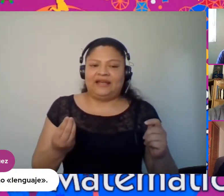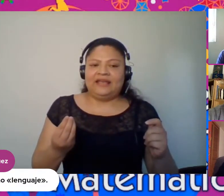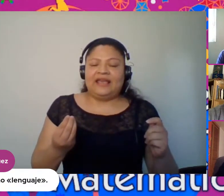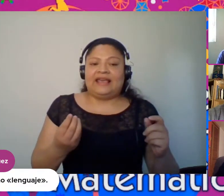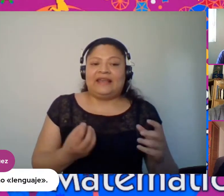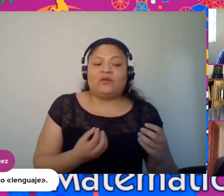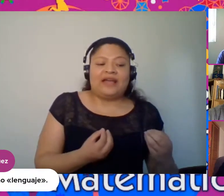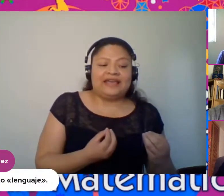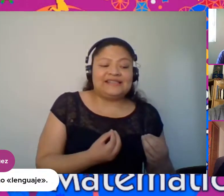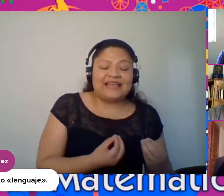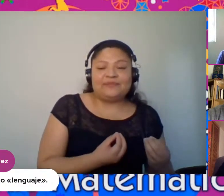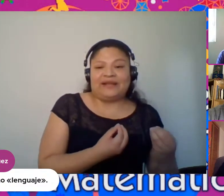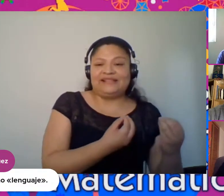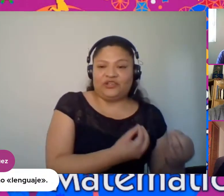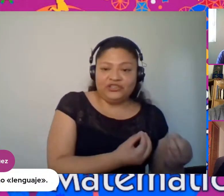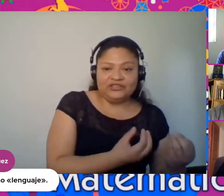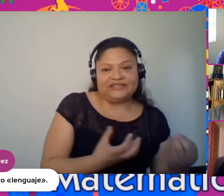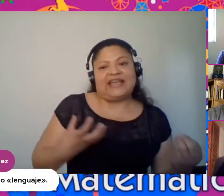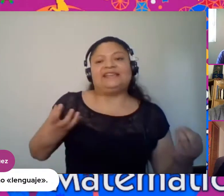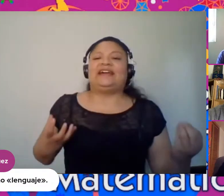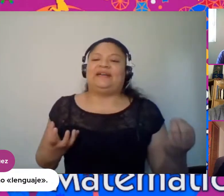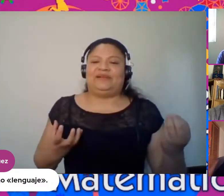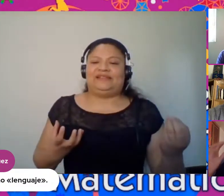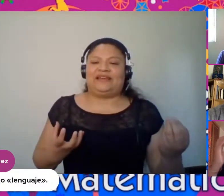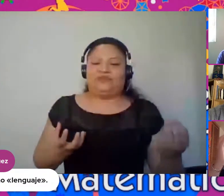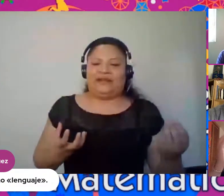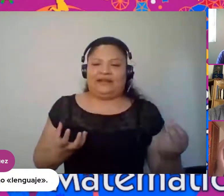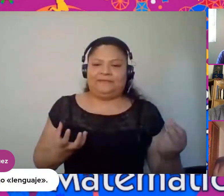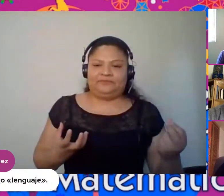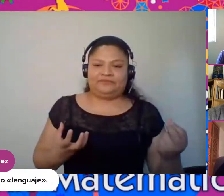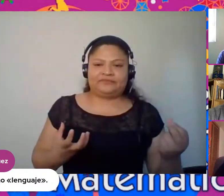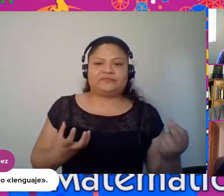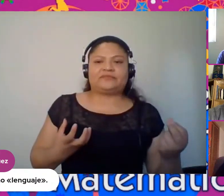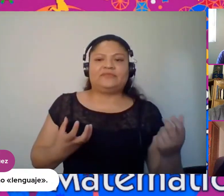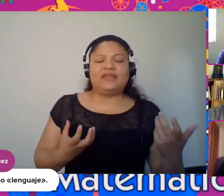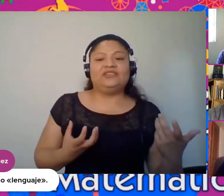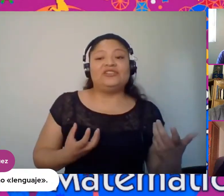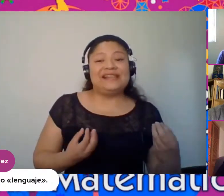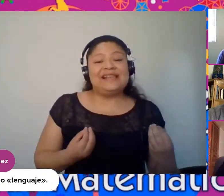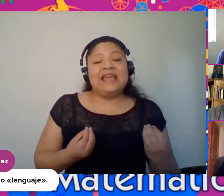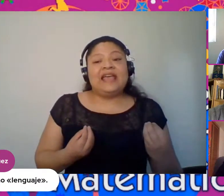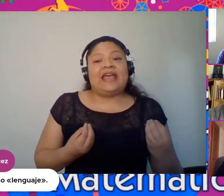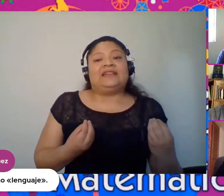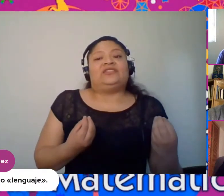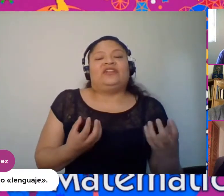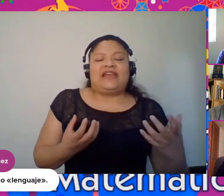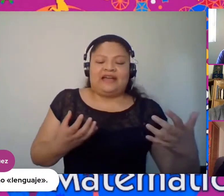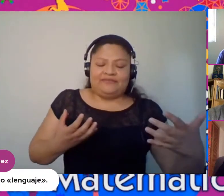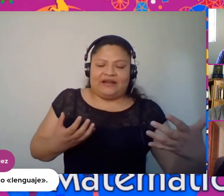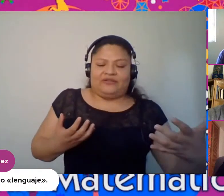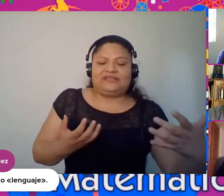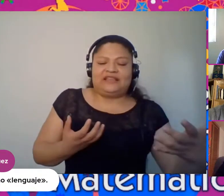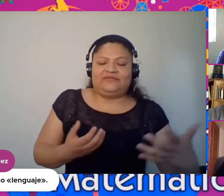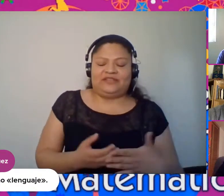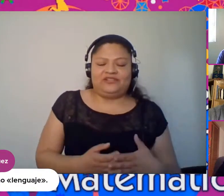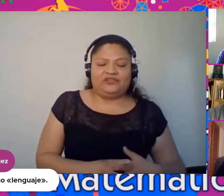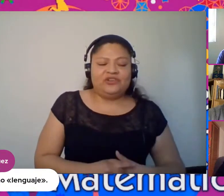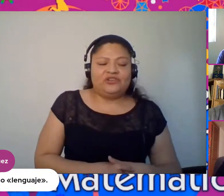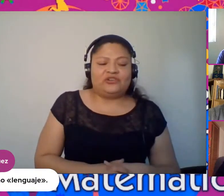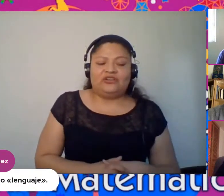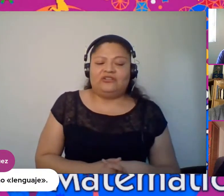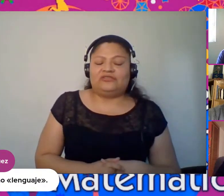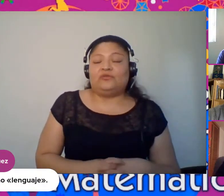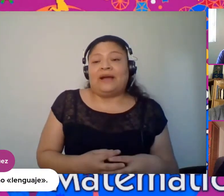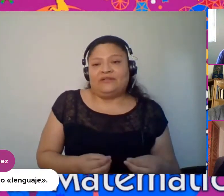capacidad humana, el lenguaje es la expresión de esta capacidad humana. Entonces, en teoría, bajo esta